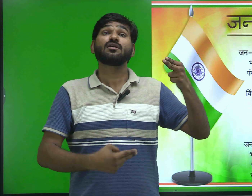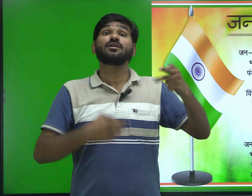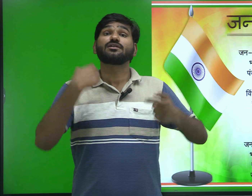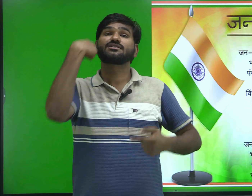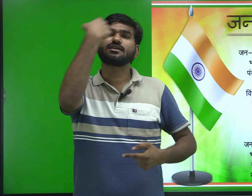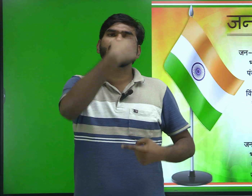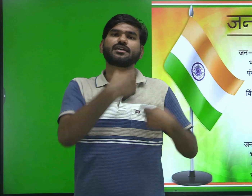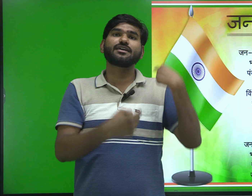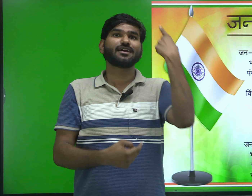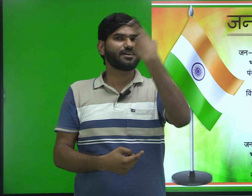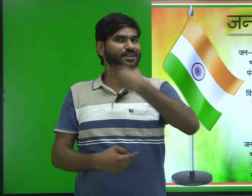जन गण